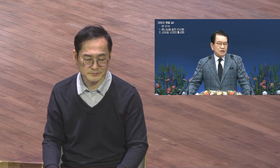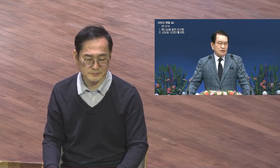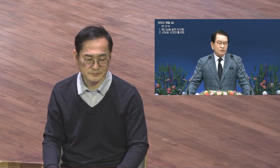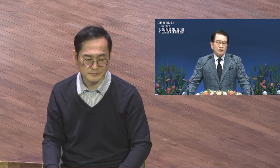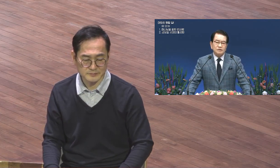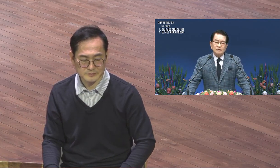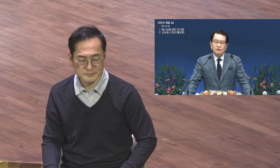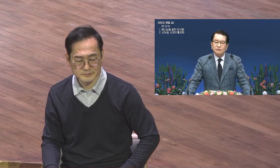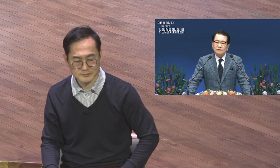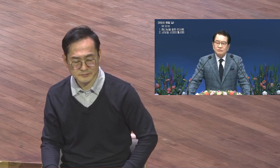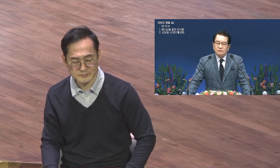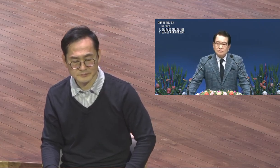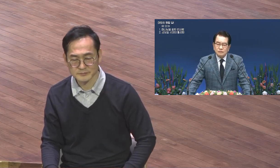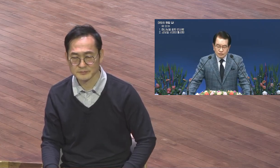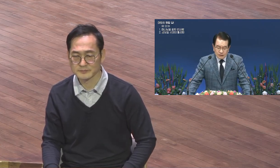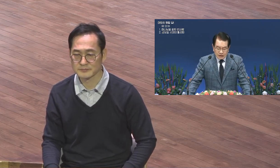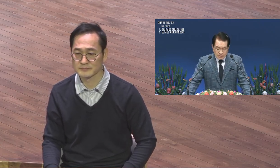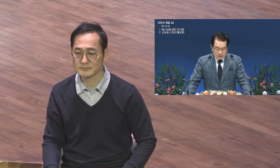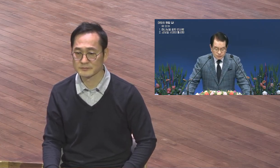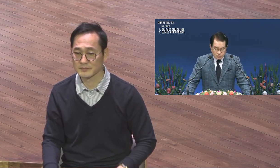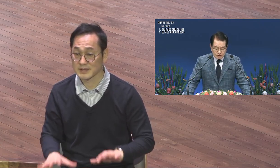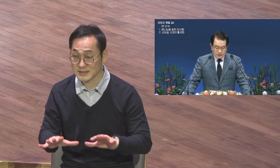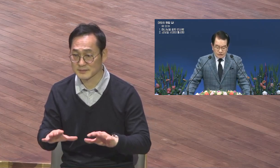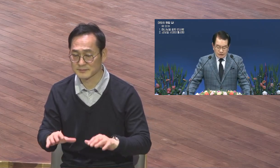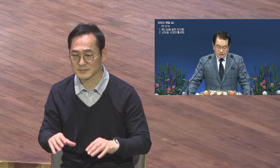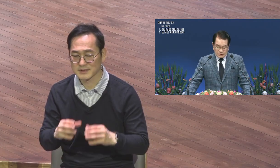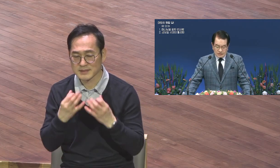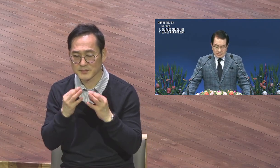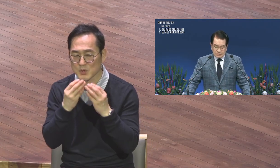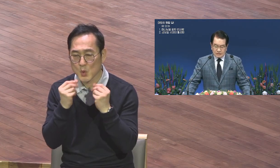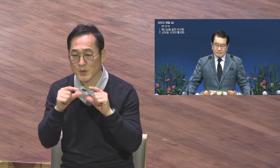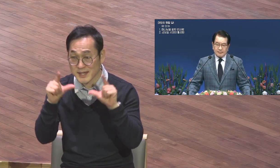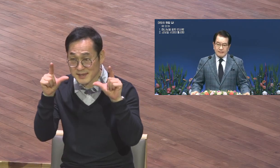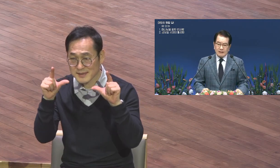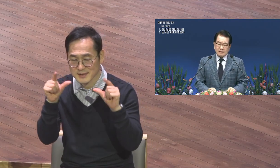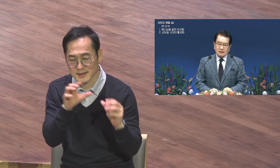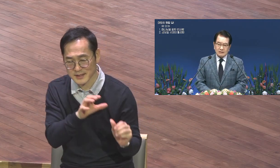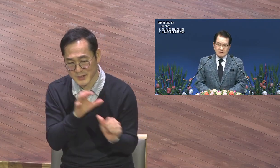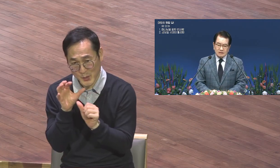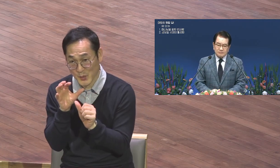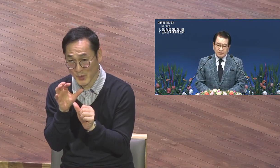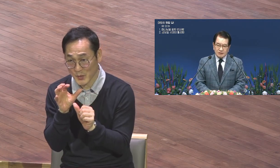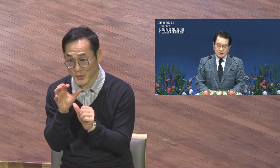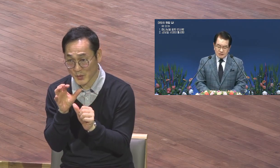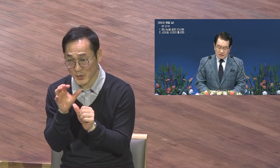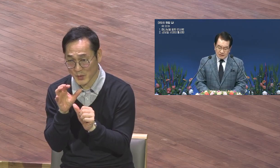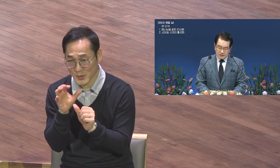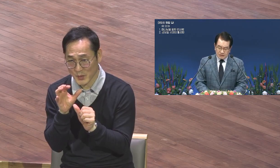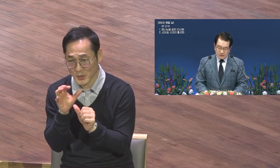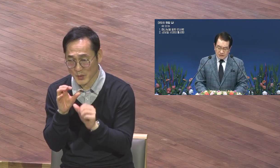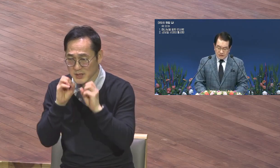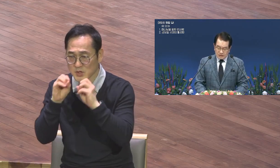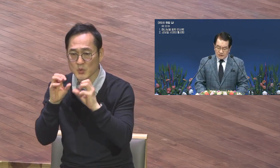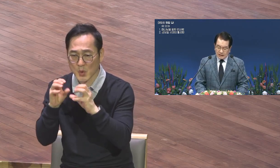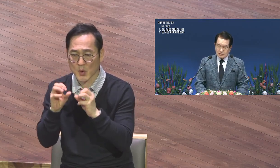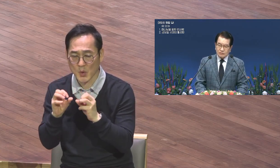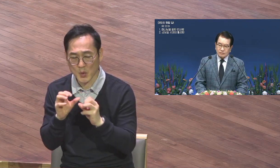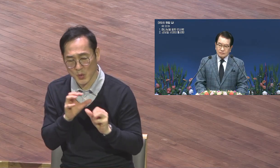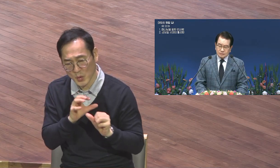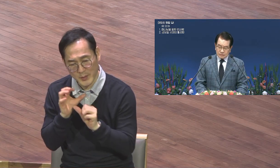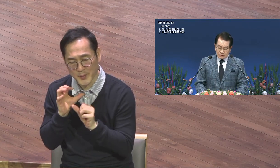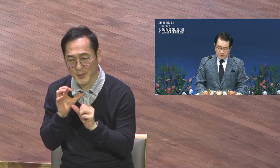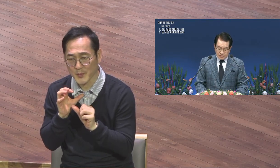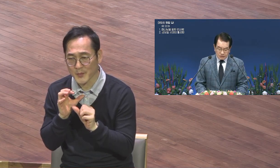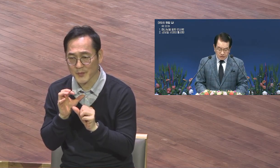그렇게 최고의 선교. 우리가 금토일 시대를 활성화시켜서 당연성, 필연성, 절대성을